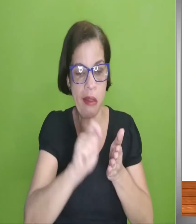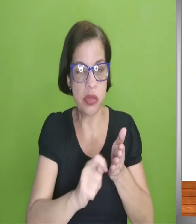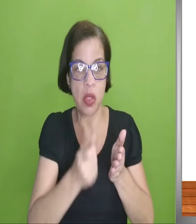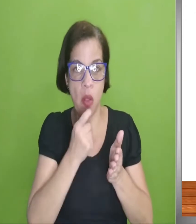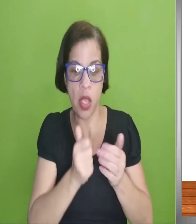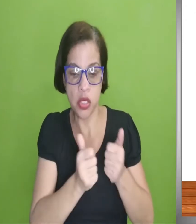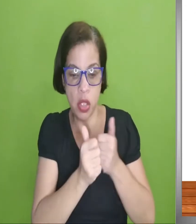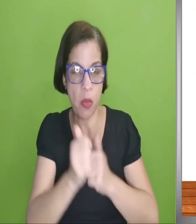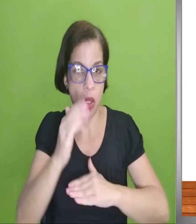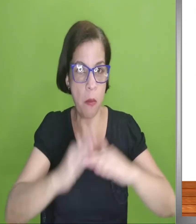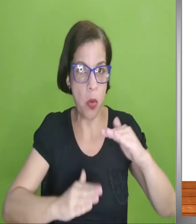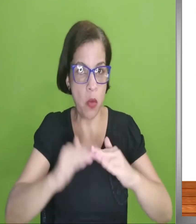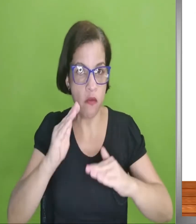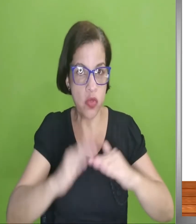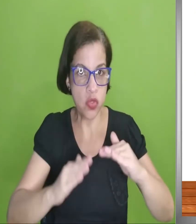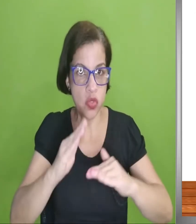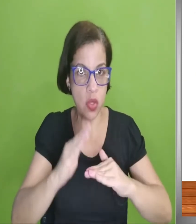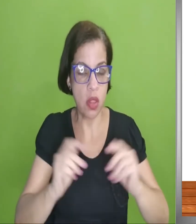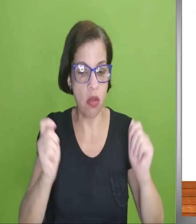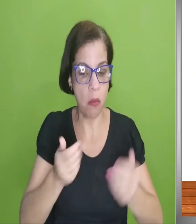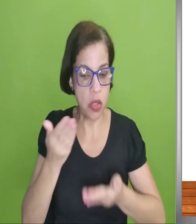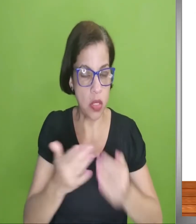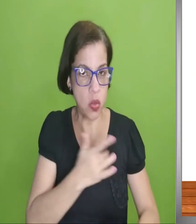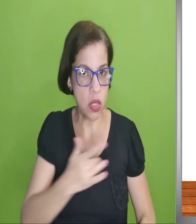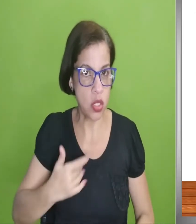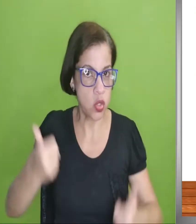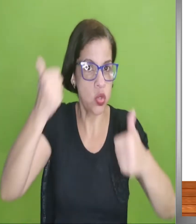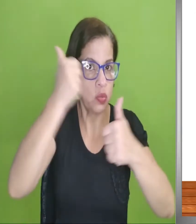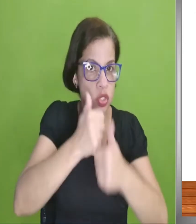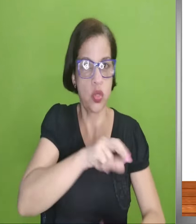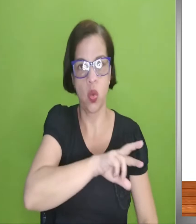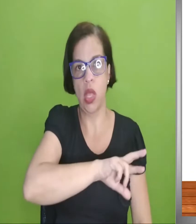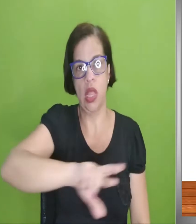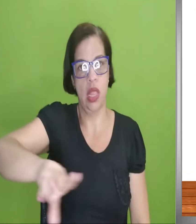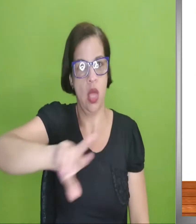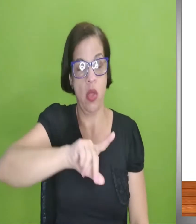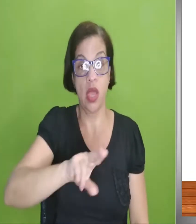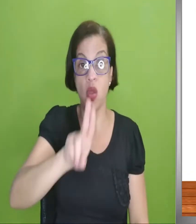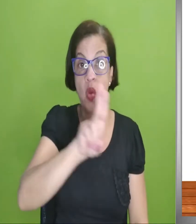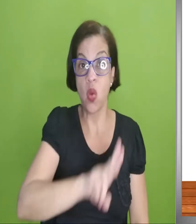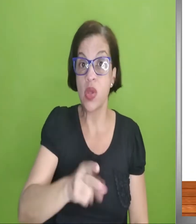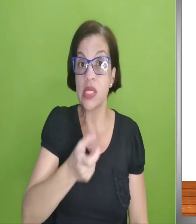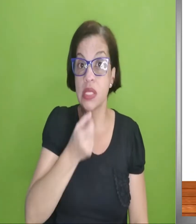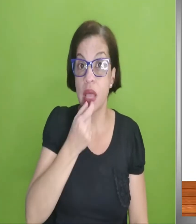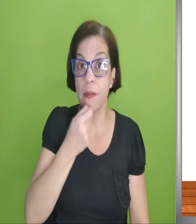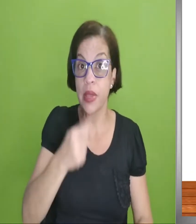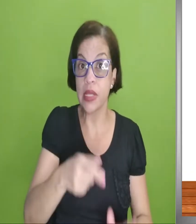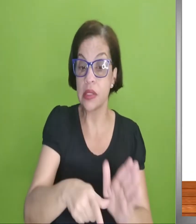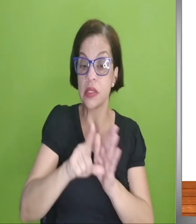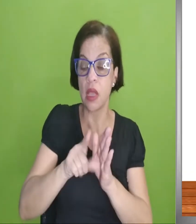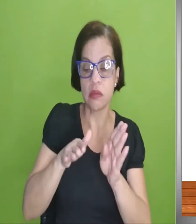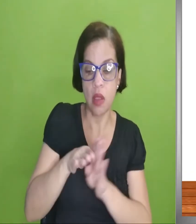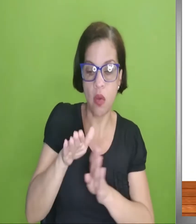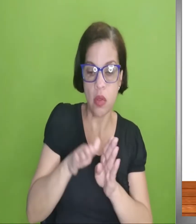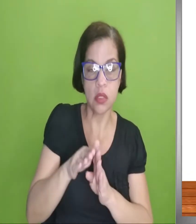o acompanhamento do profissional legalmente habilitado para cuidar da sua saúde. Não use medicamentos sem o aconselhamento